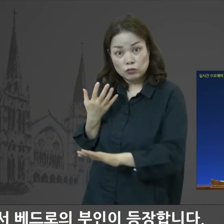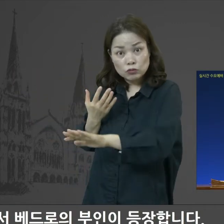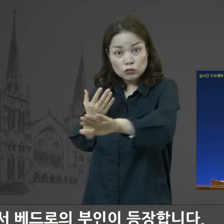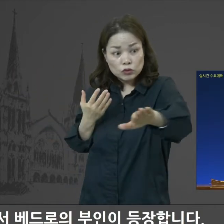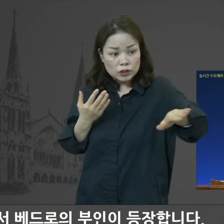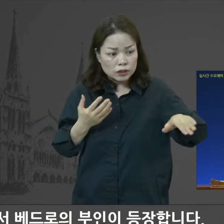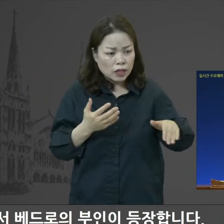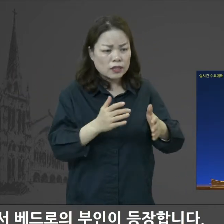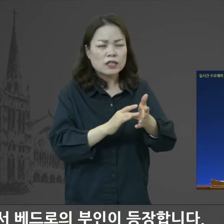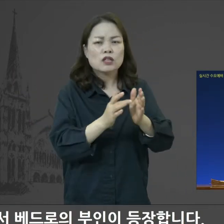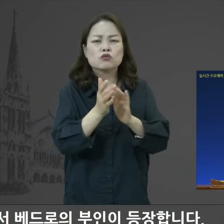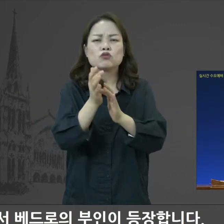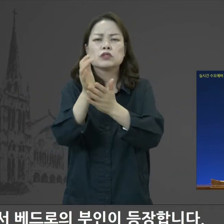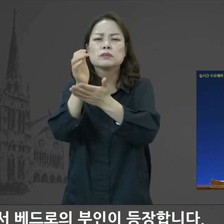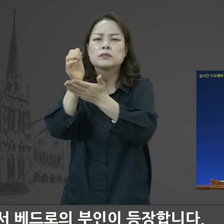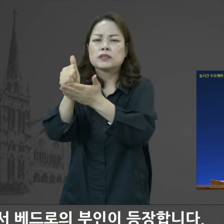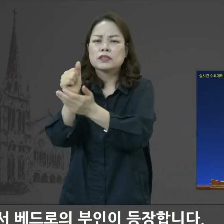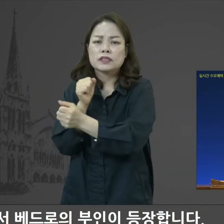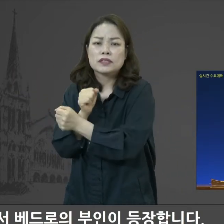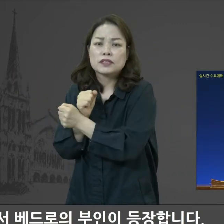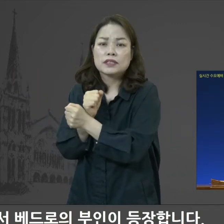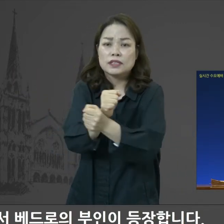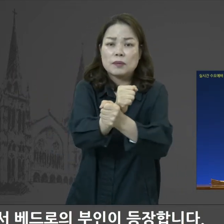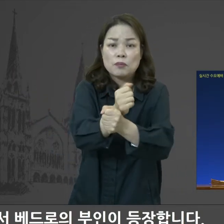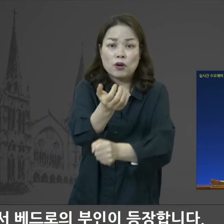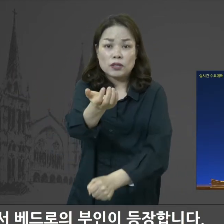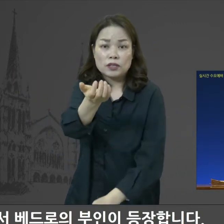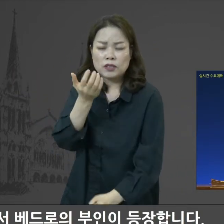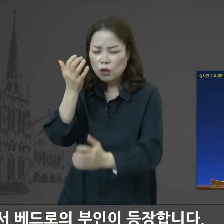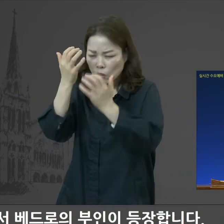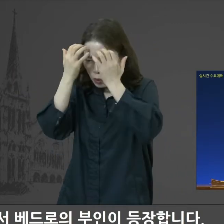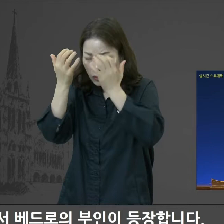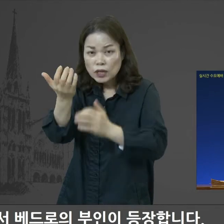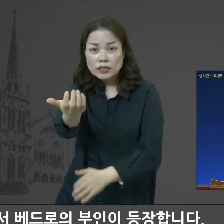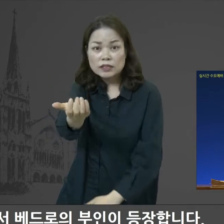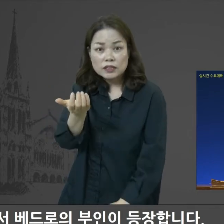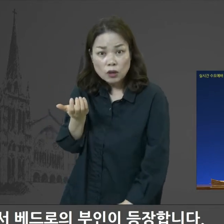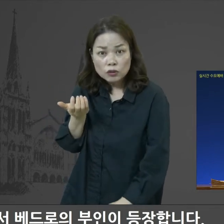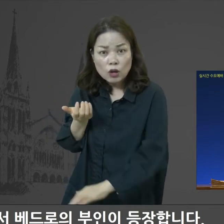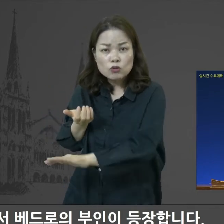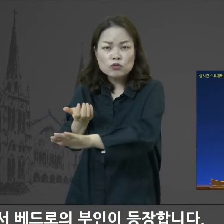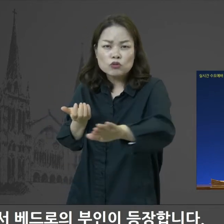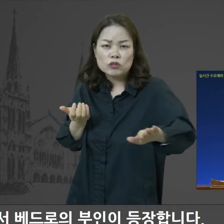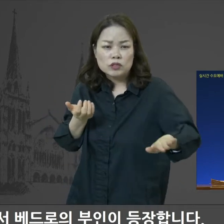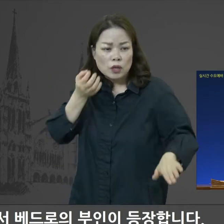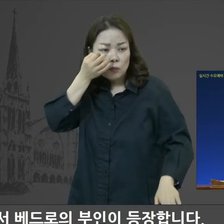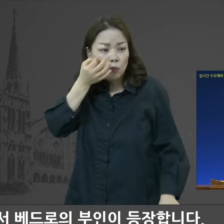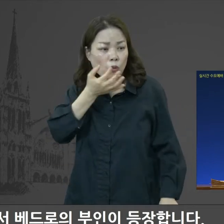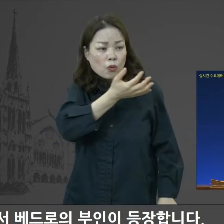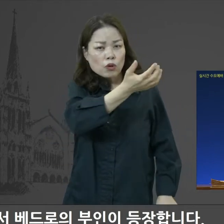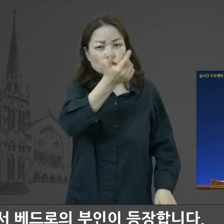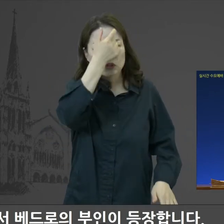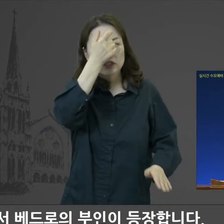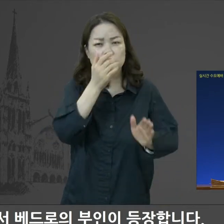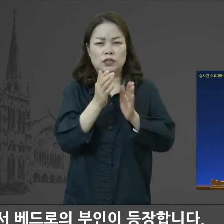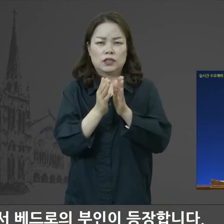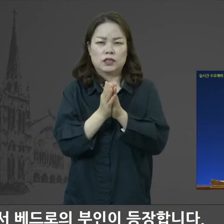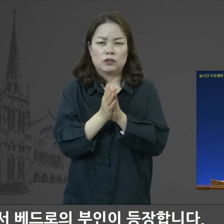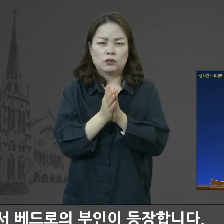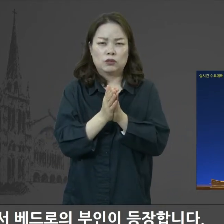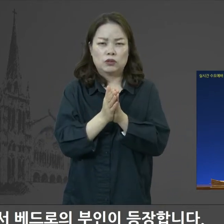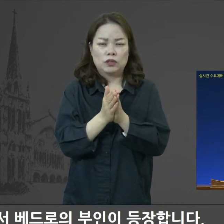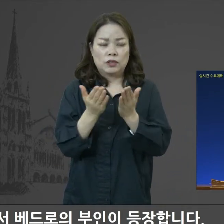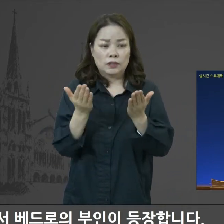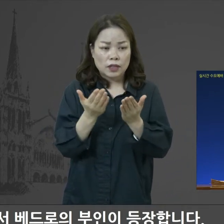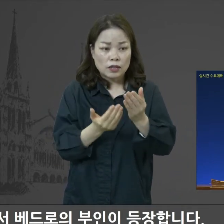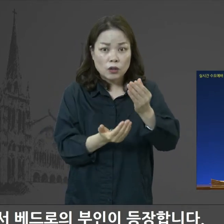우리는 예수님이 체포되시기 직전, 고난당하기 직전에 우리에게 보여주신 이 기도, 그 사건의